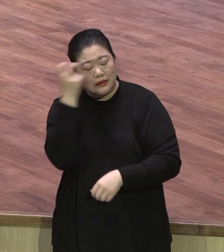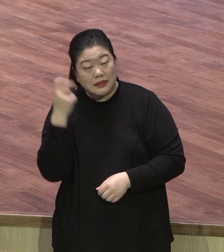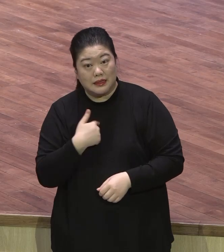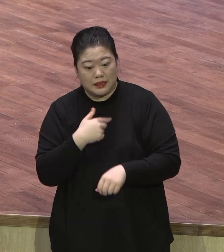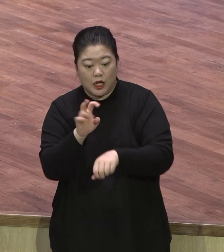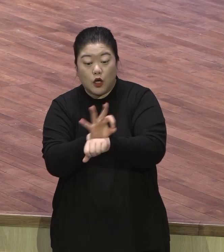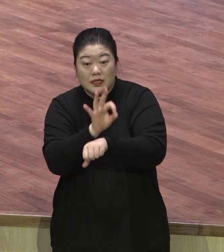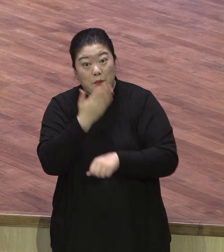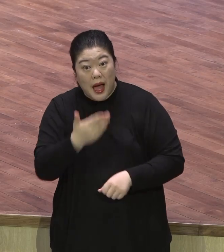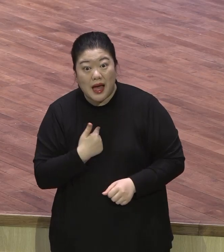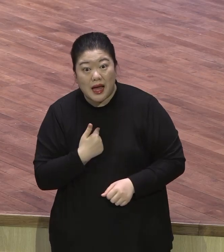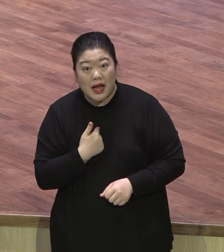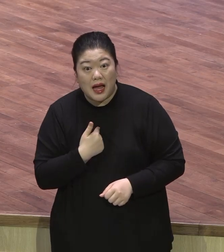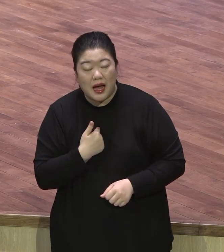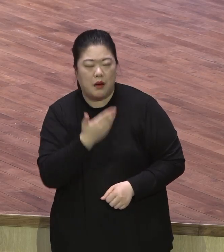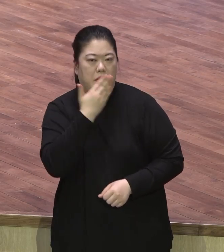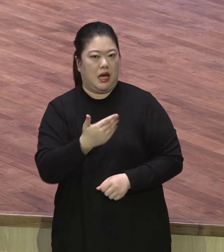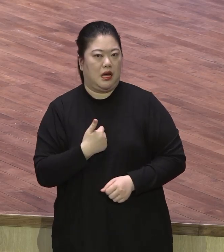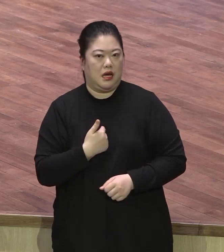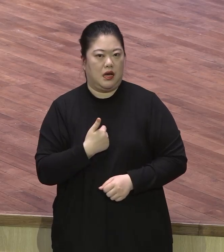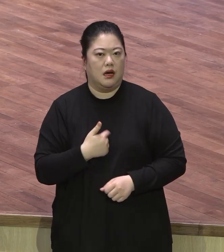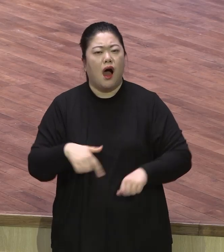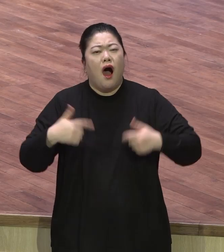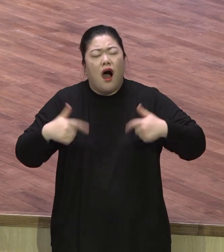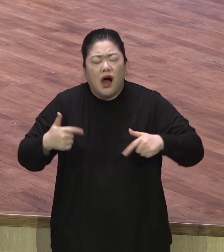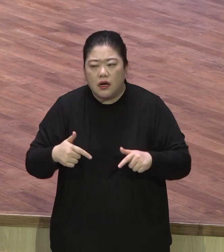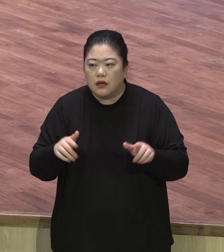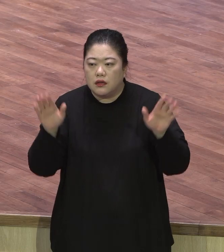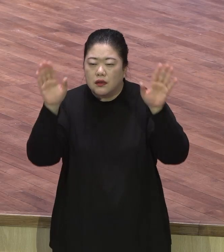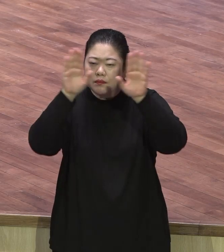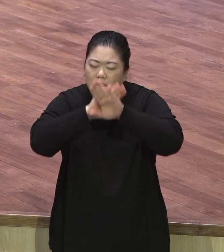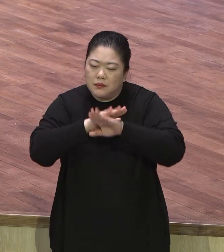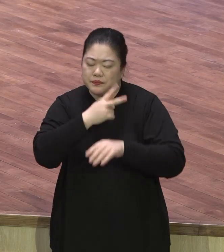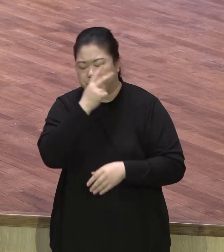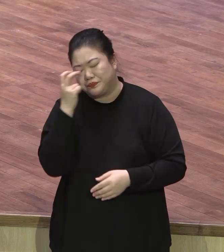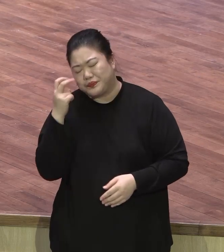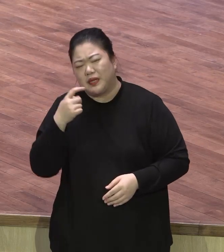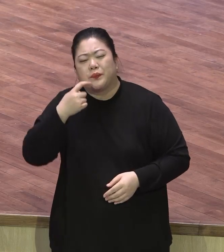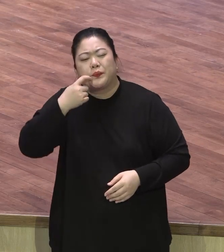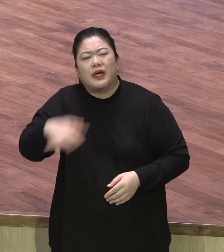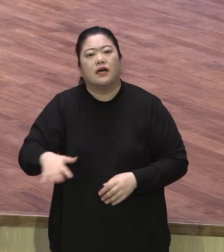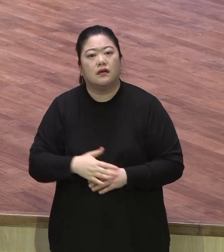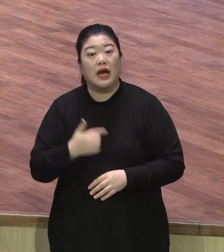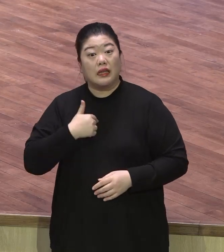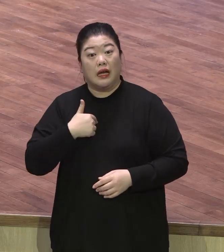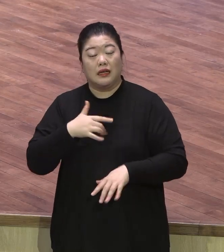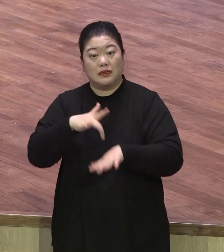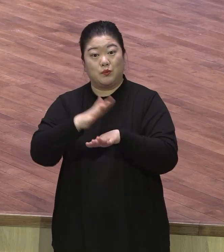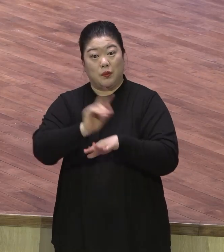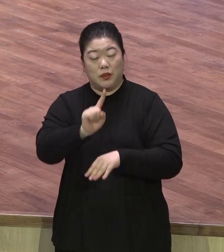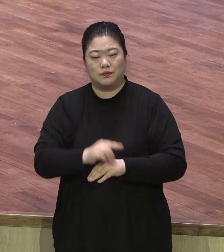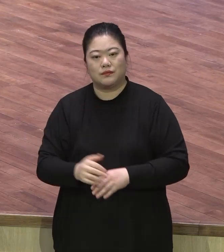있어요 잠이 늘 모자래 늘 모자래 잠 모자래 늘게 눈방 머리만 대면 자요